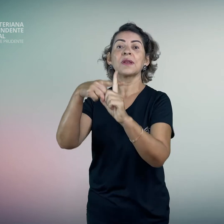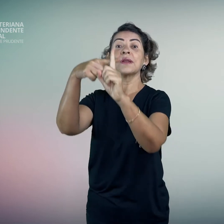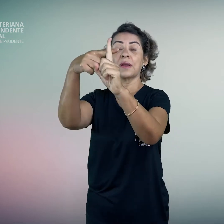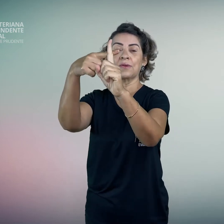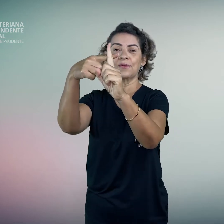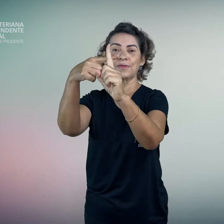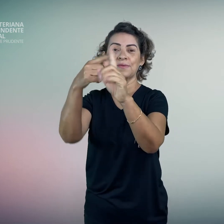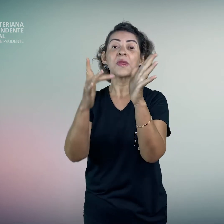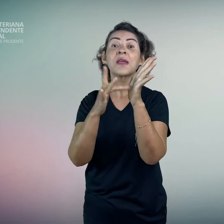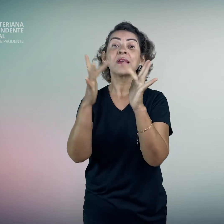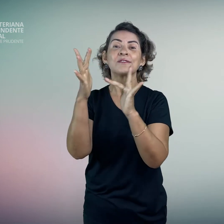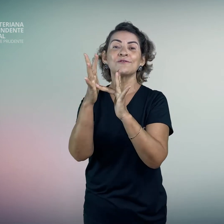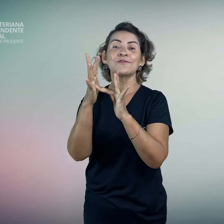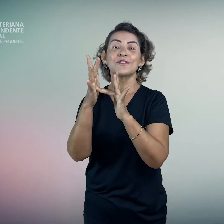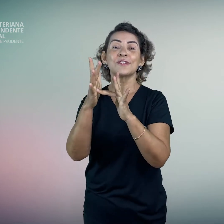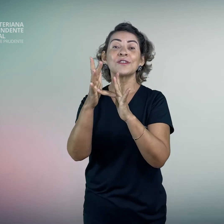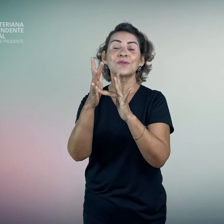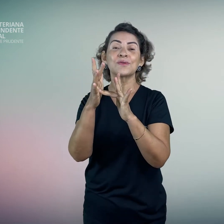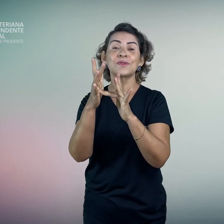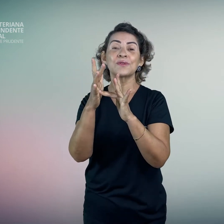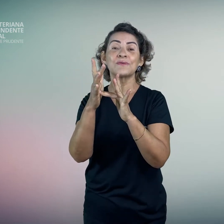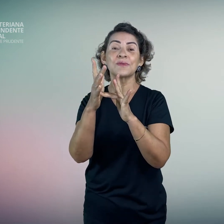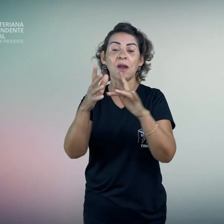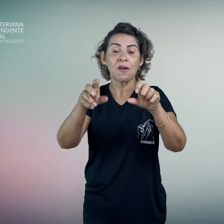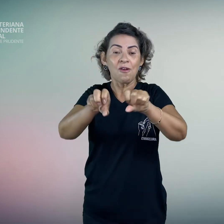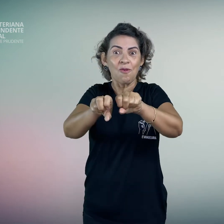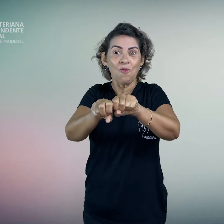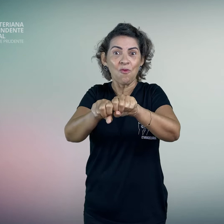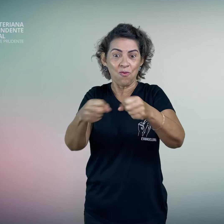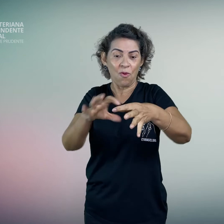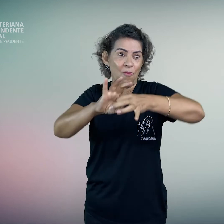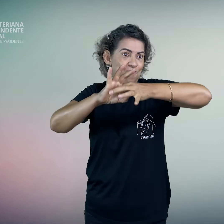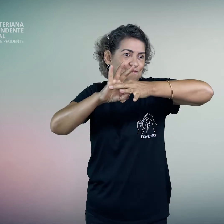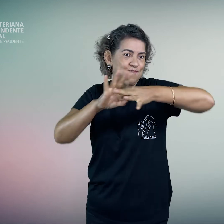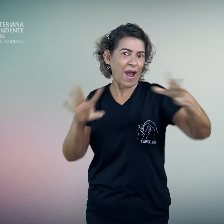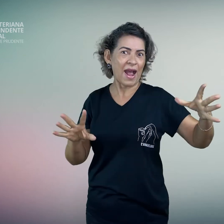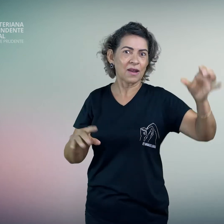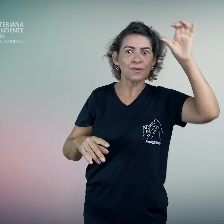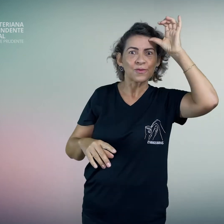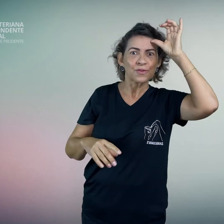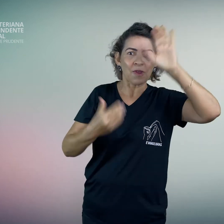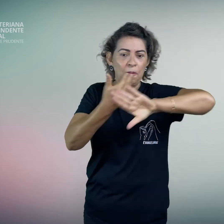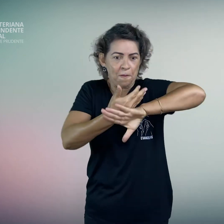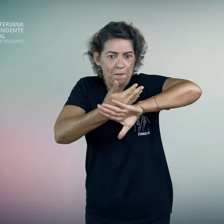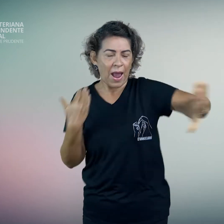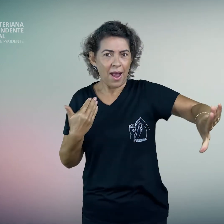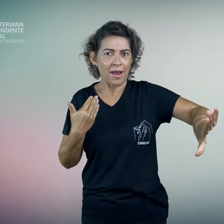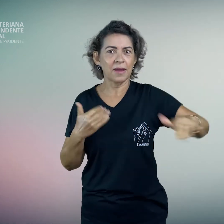diabólico, quebrou de uma vez por todas o senhorio do diabo, até mesmo sobre a